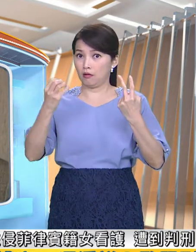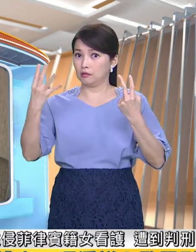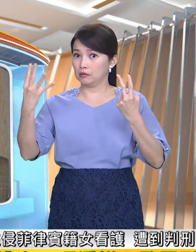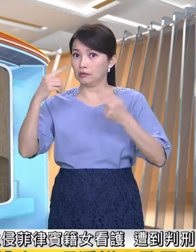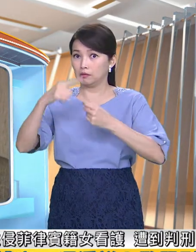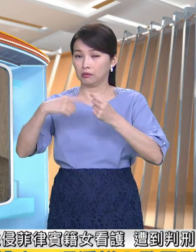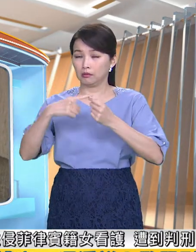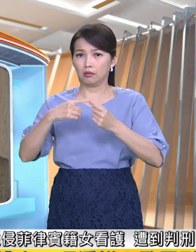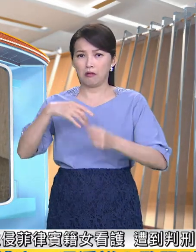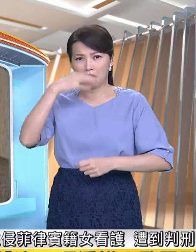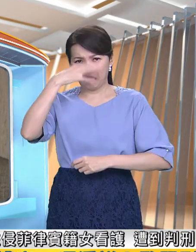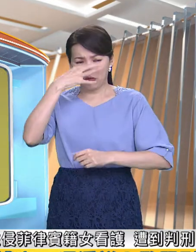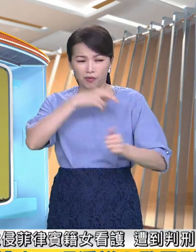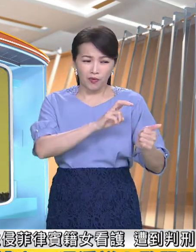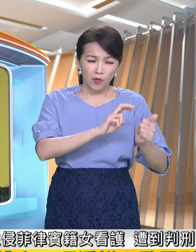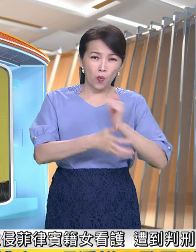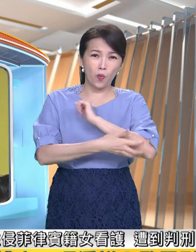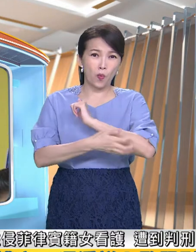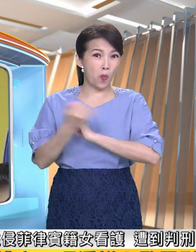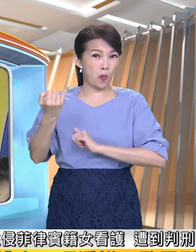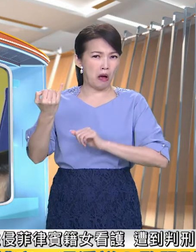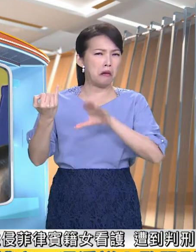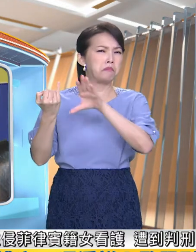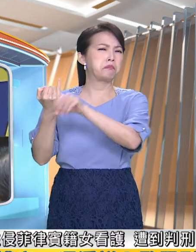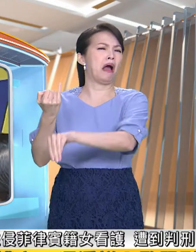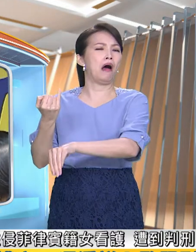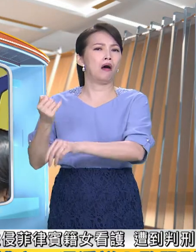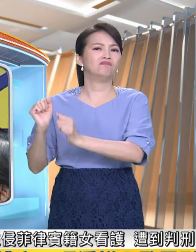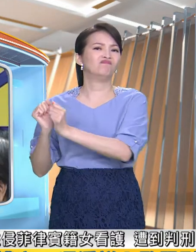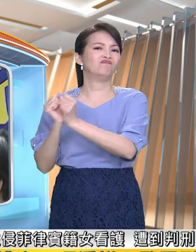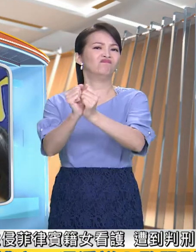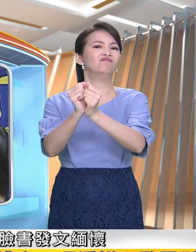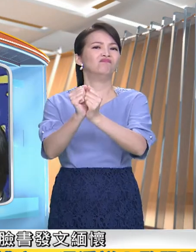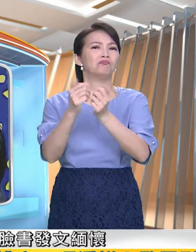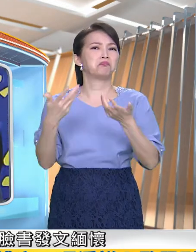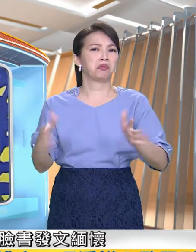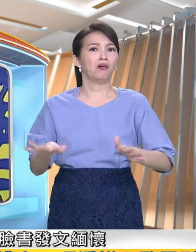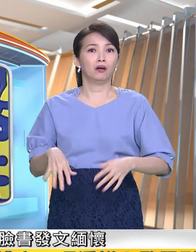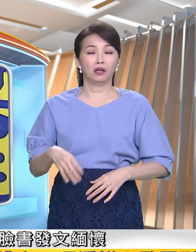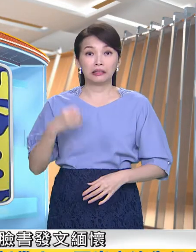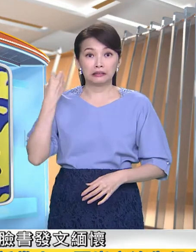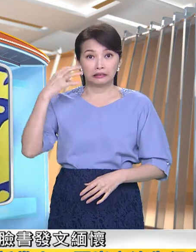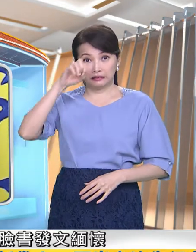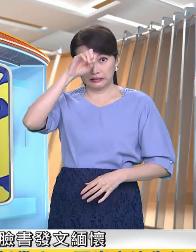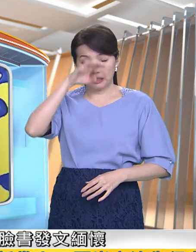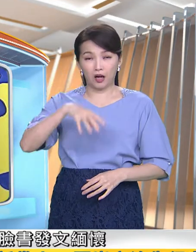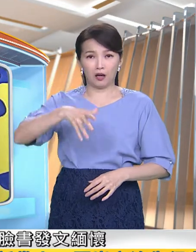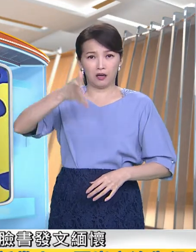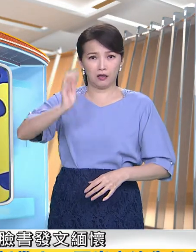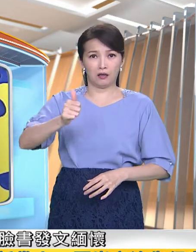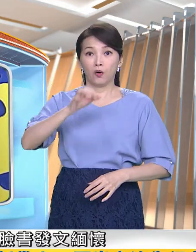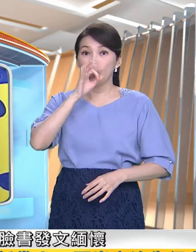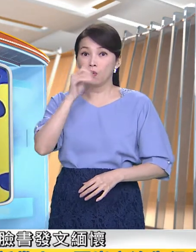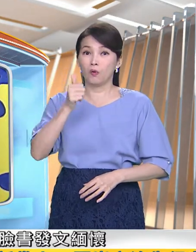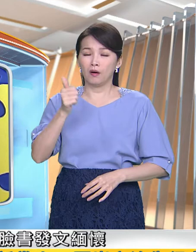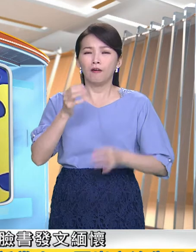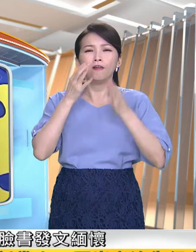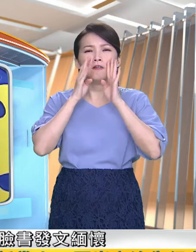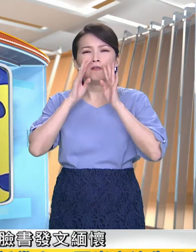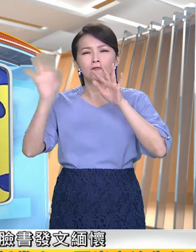为性侵菲律宾籍女看护而遭到判刑。新党主席吴成典在脸书